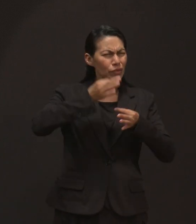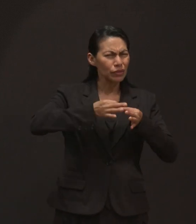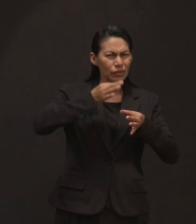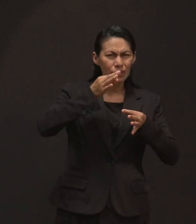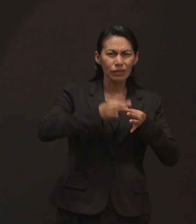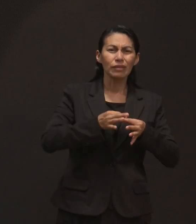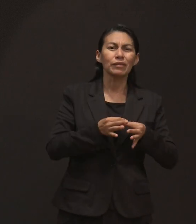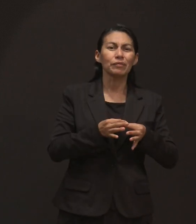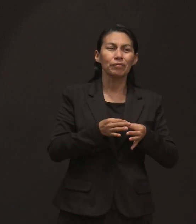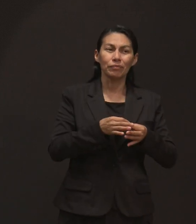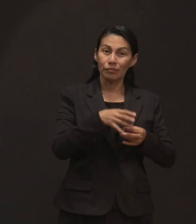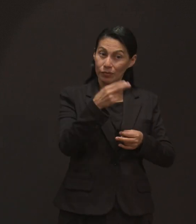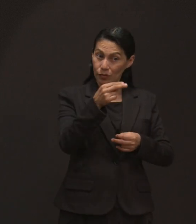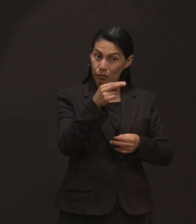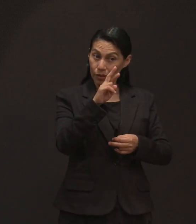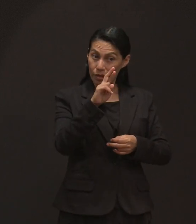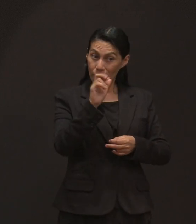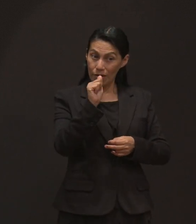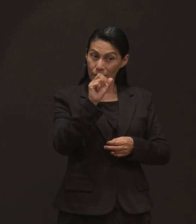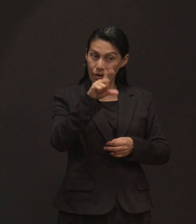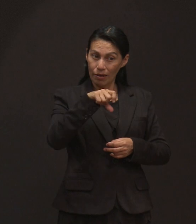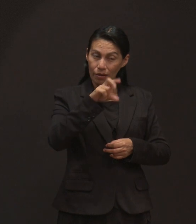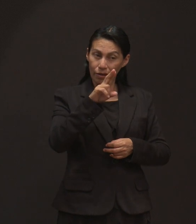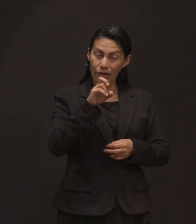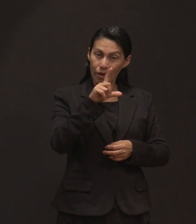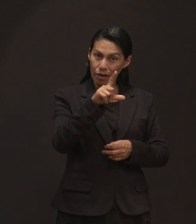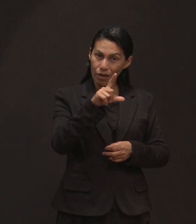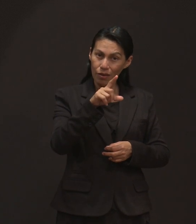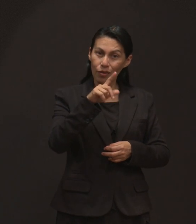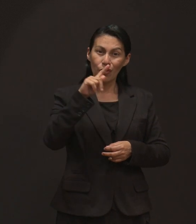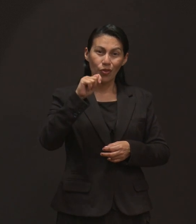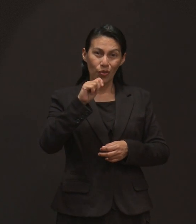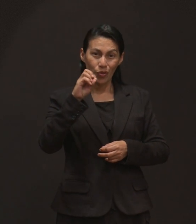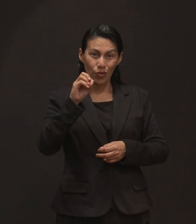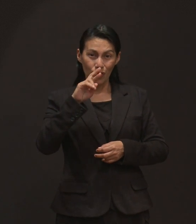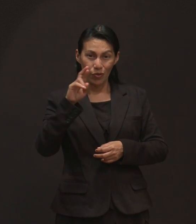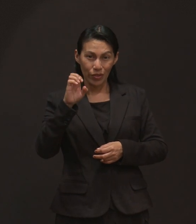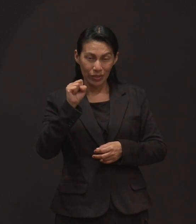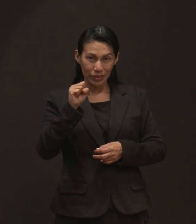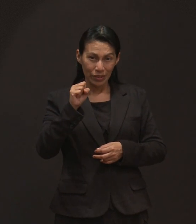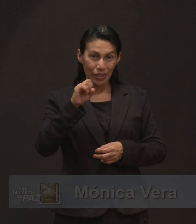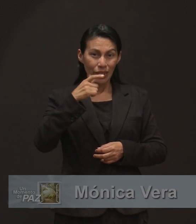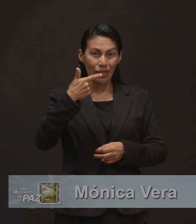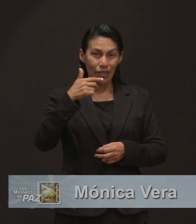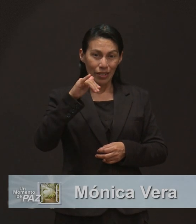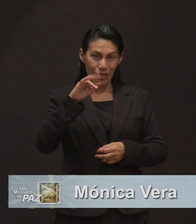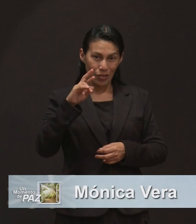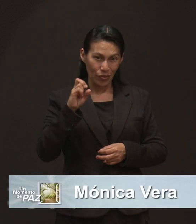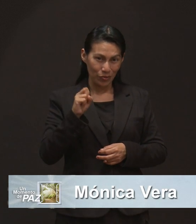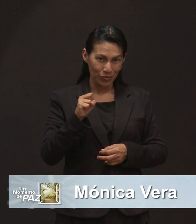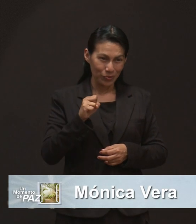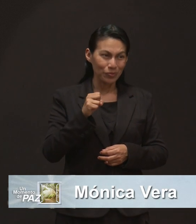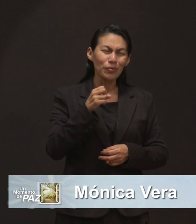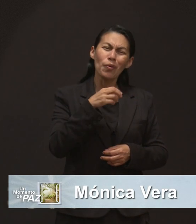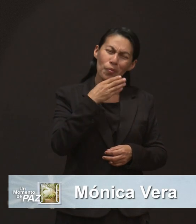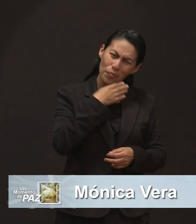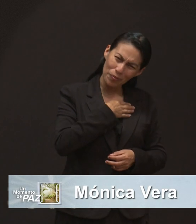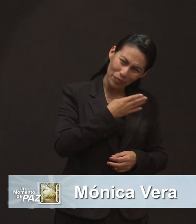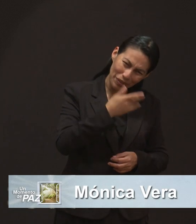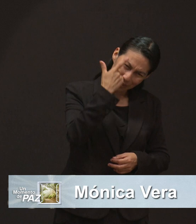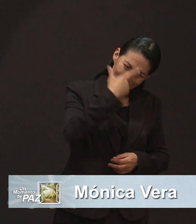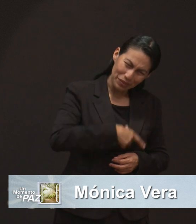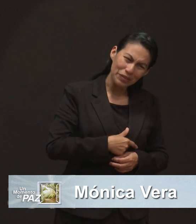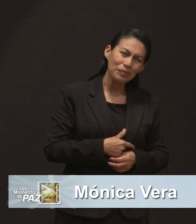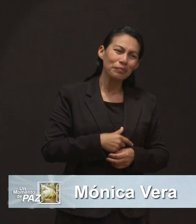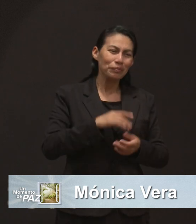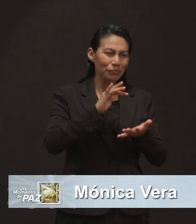guerrera de oración, Raquel Torres Girón. Gracias, Buenas Raquel. Noches, Pastor. Gracias por estar